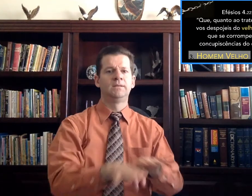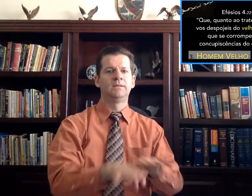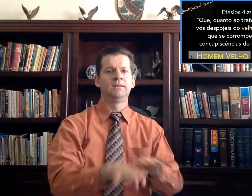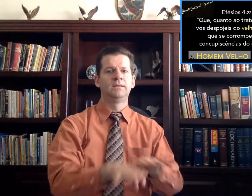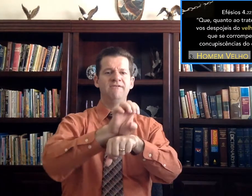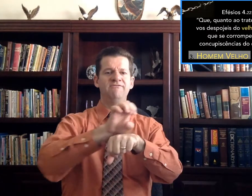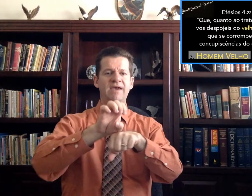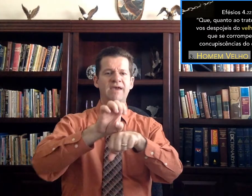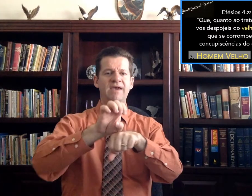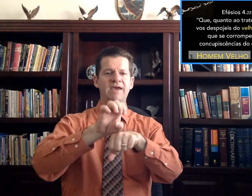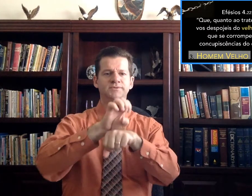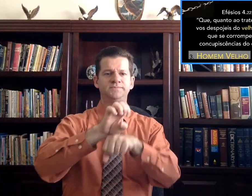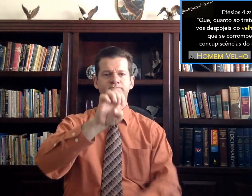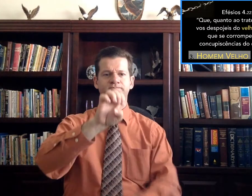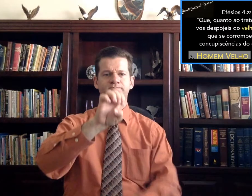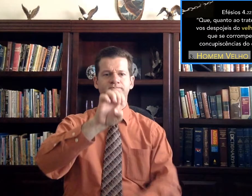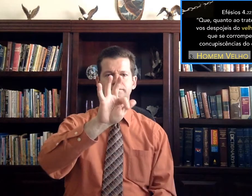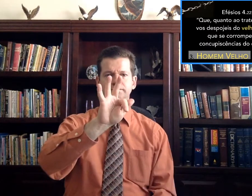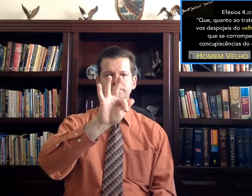Também Efésios,